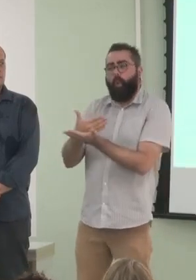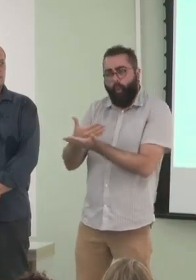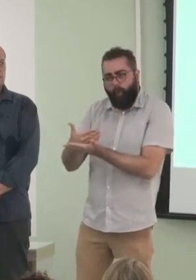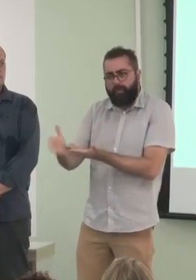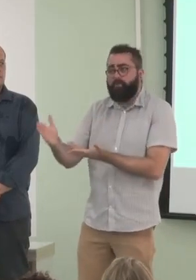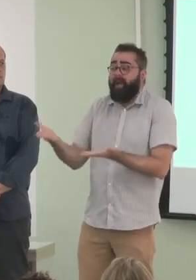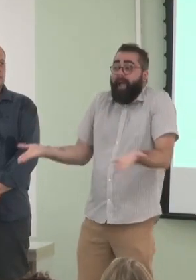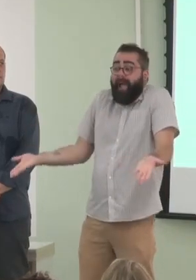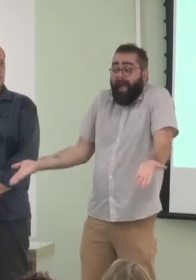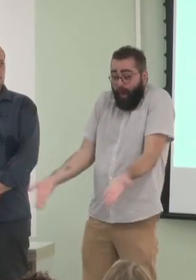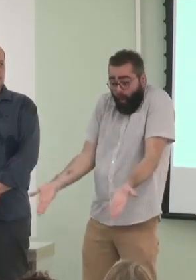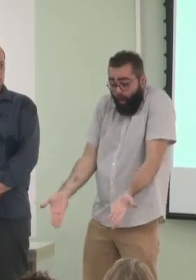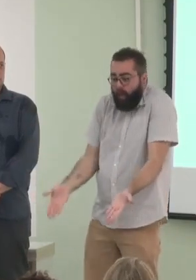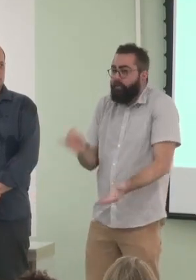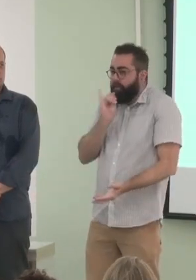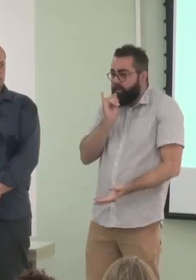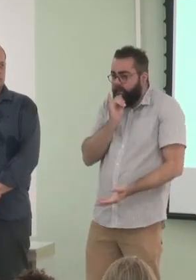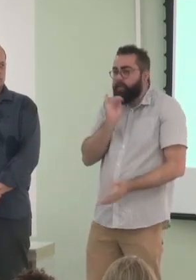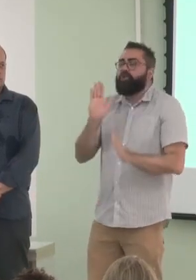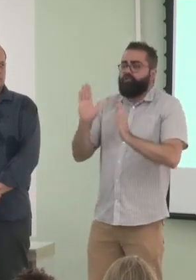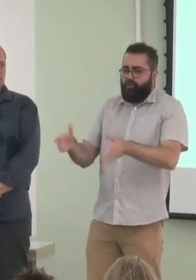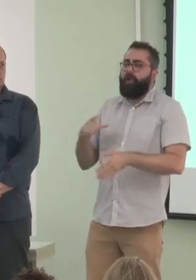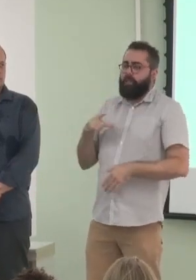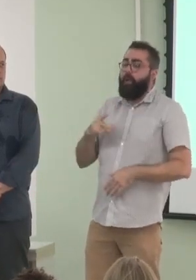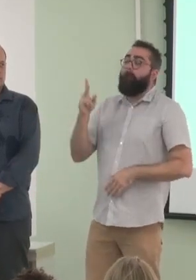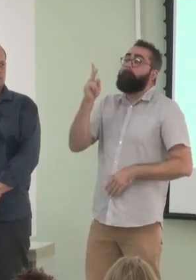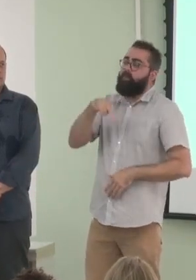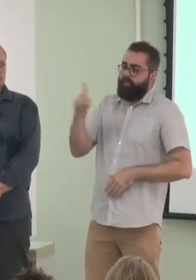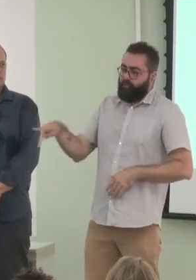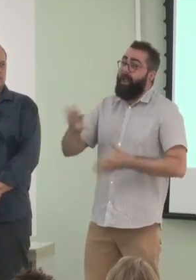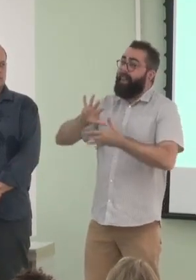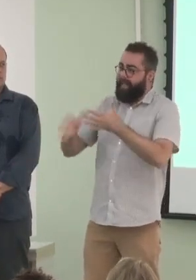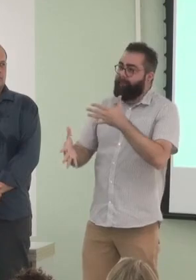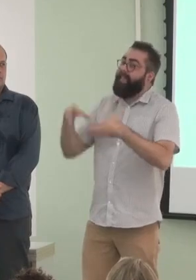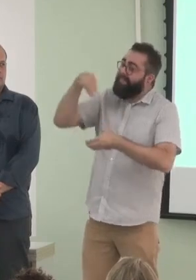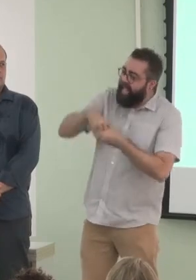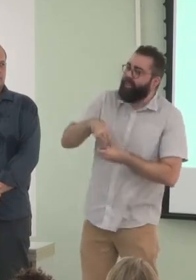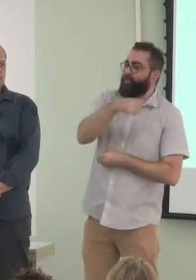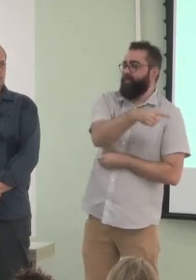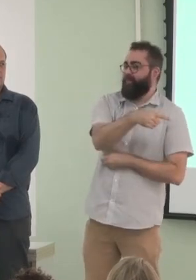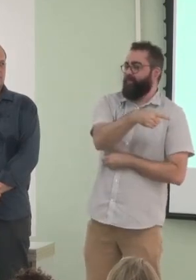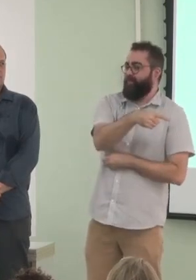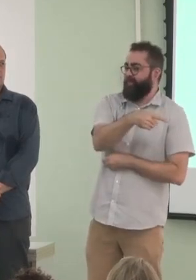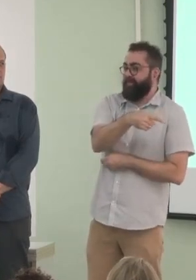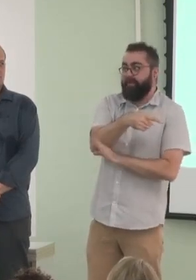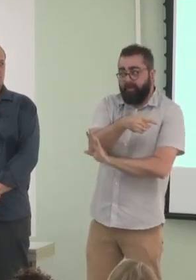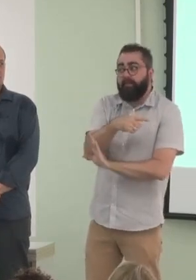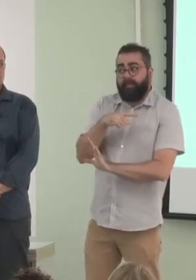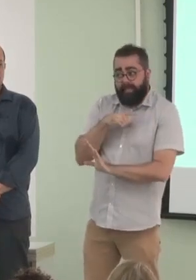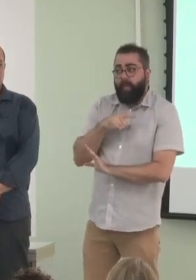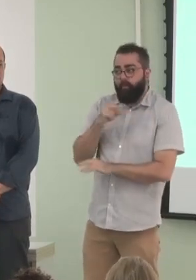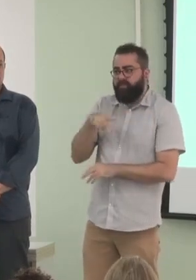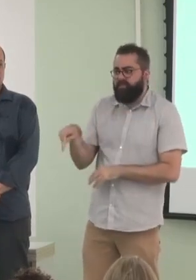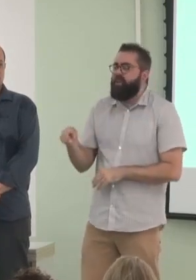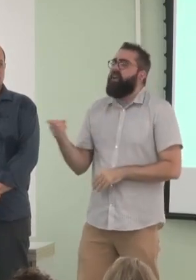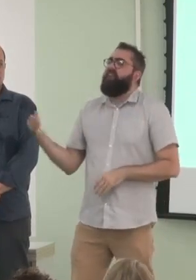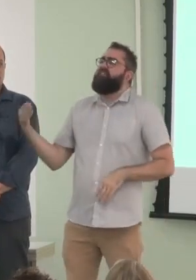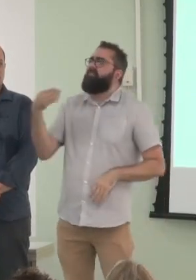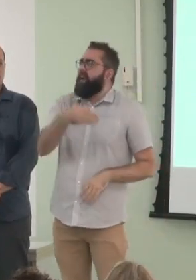cena nunca tinham tido contato, né, com língua de sinais brasileira. Então, agora o que acaba acontecendo é que